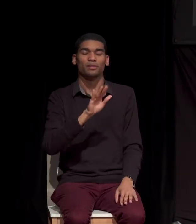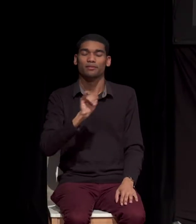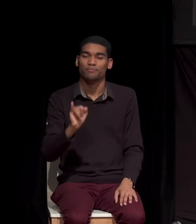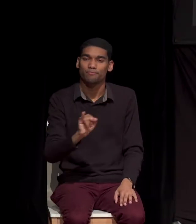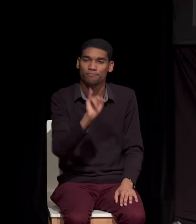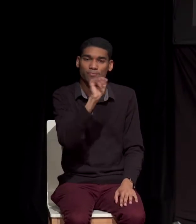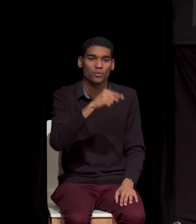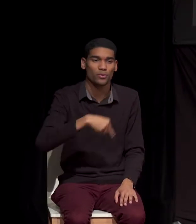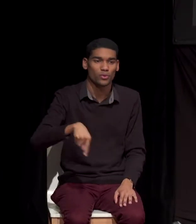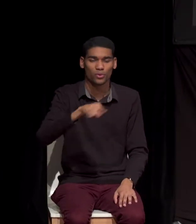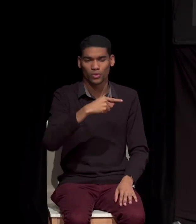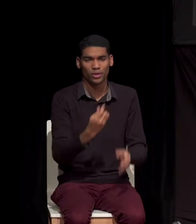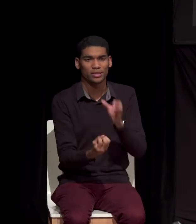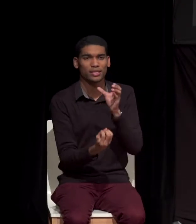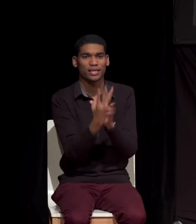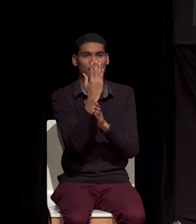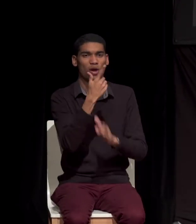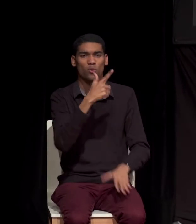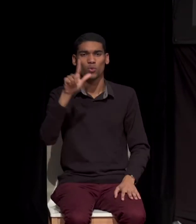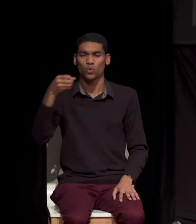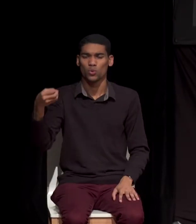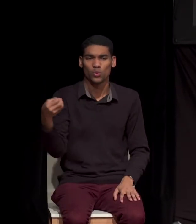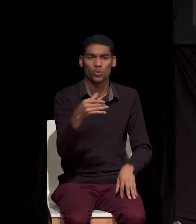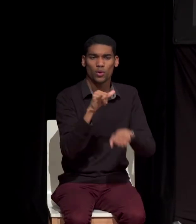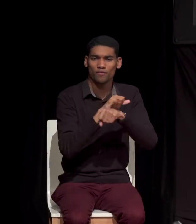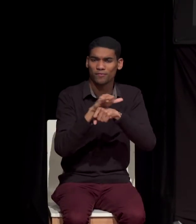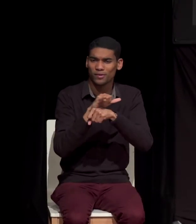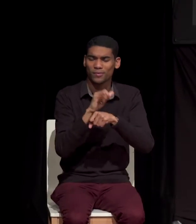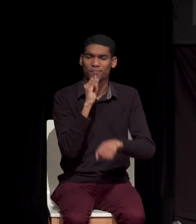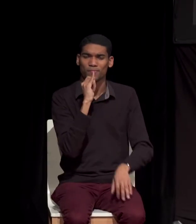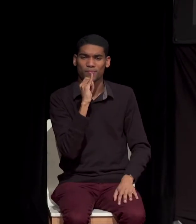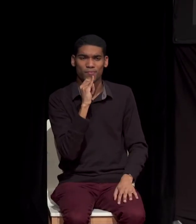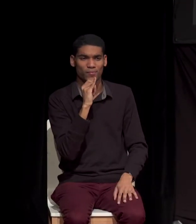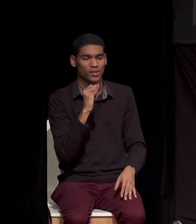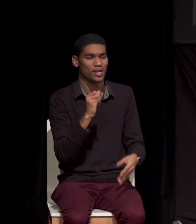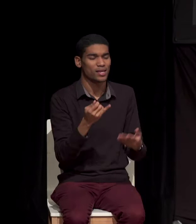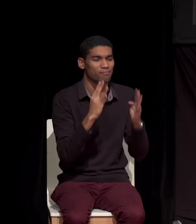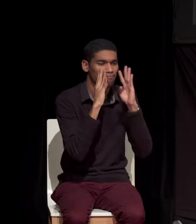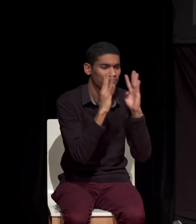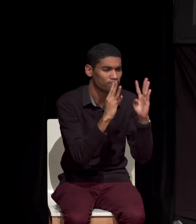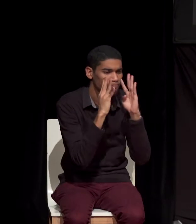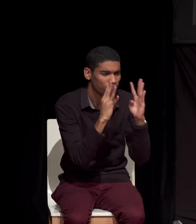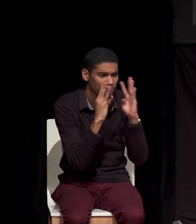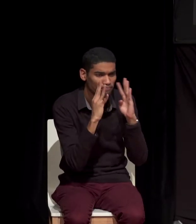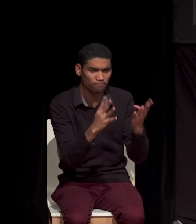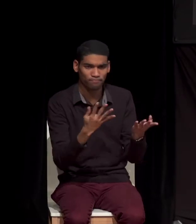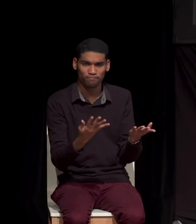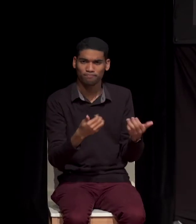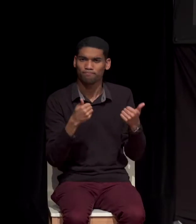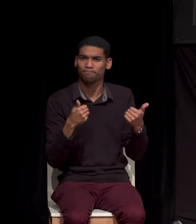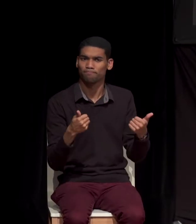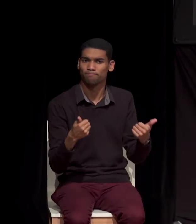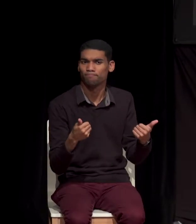importante a gente desenvolver novos métodos, como, por exemplo, da escutativa, né, de